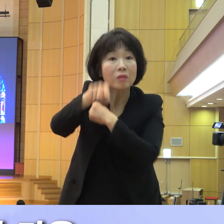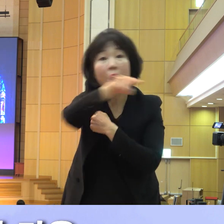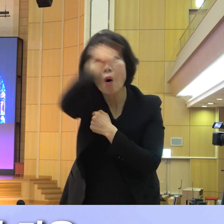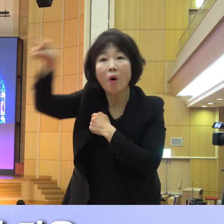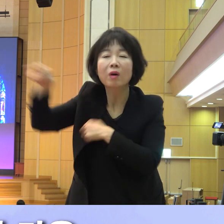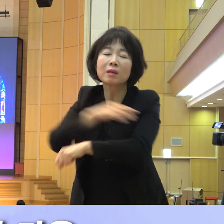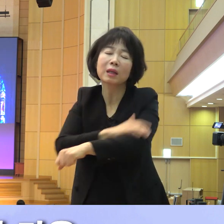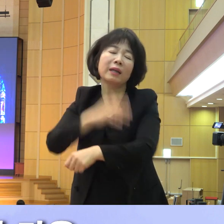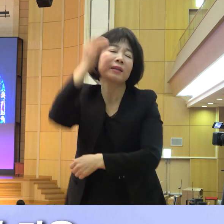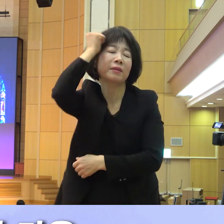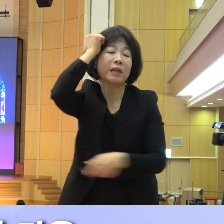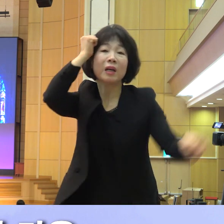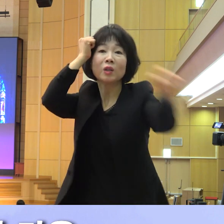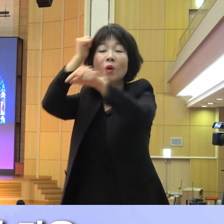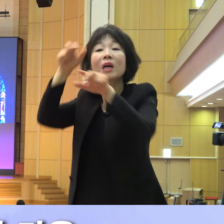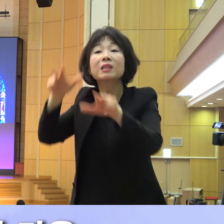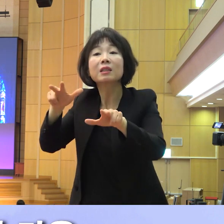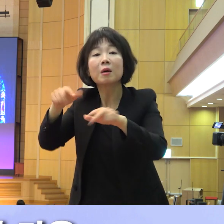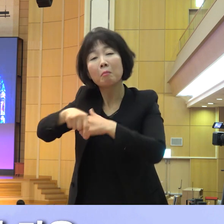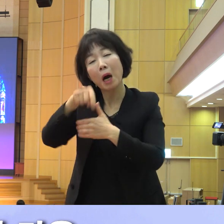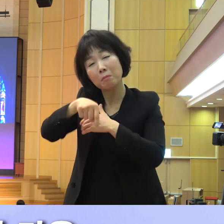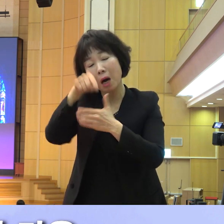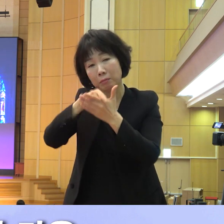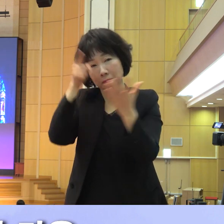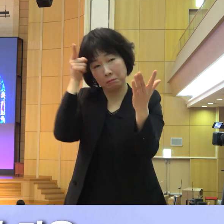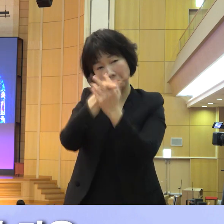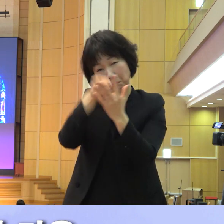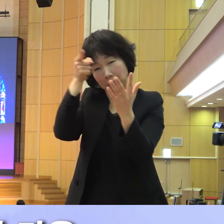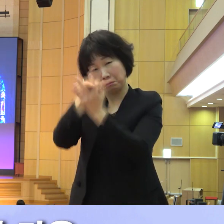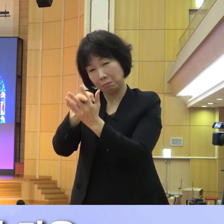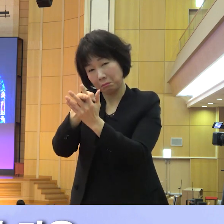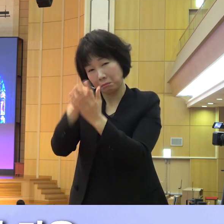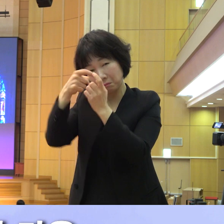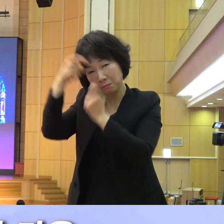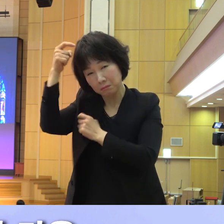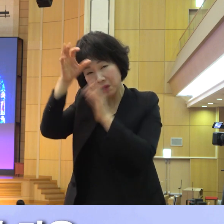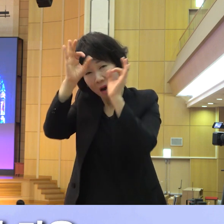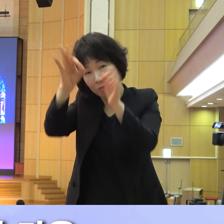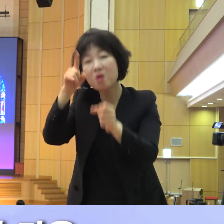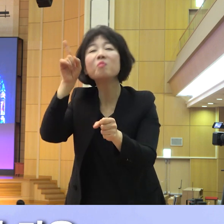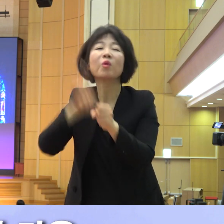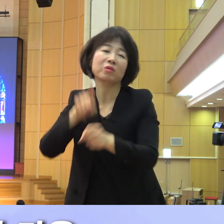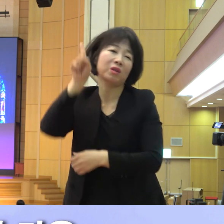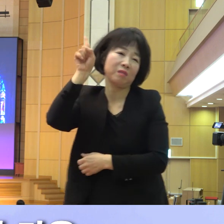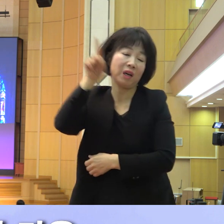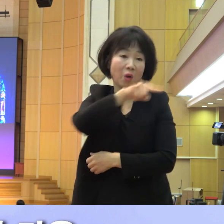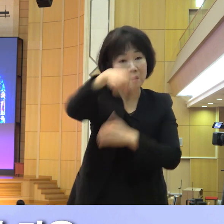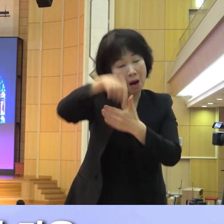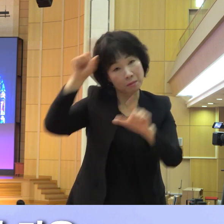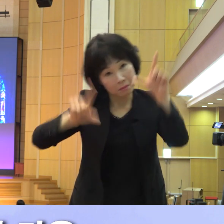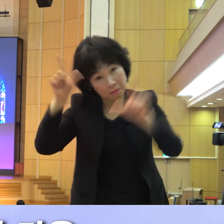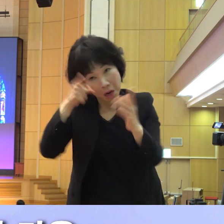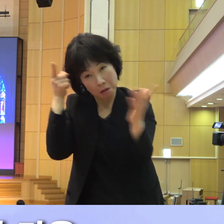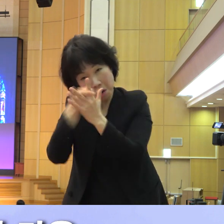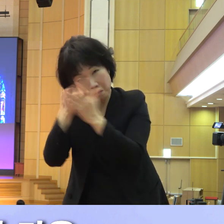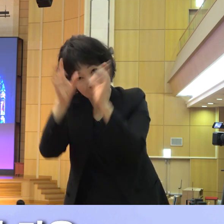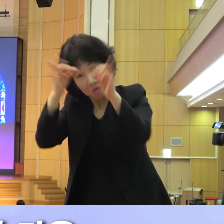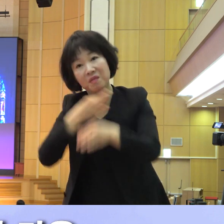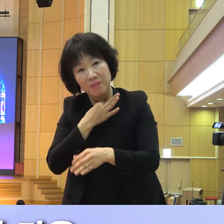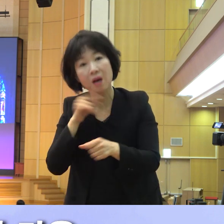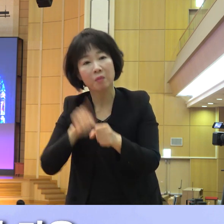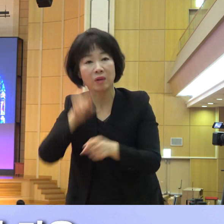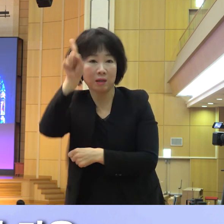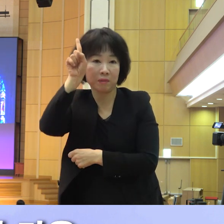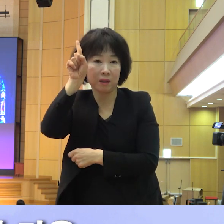너희의 마음이 어떠한지를 알아보기 위함이라고 말했습니다. 그리고 8장